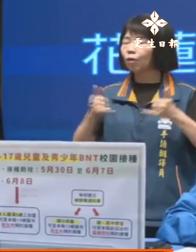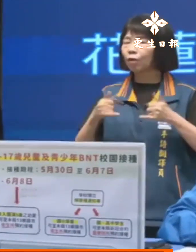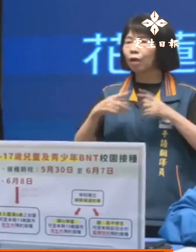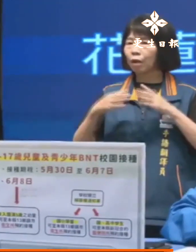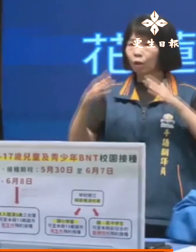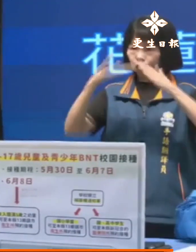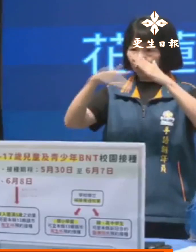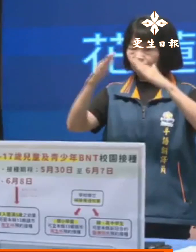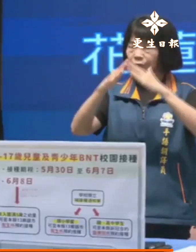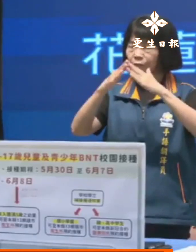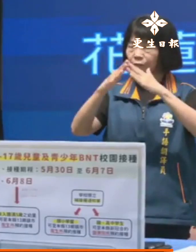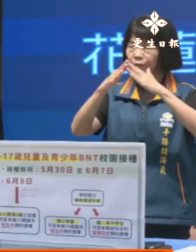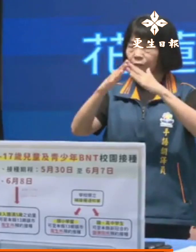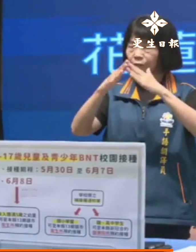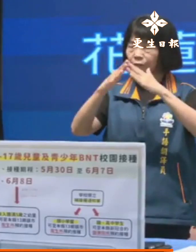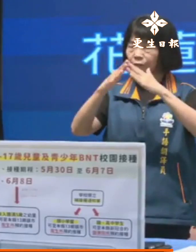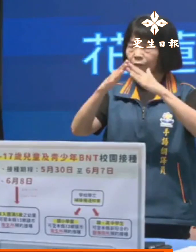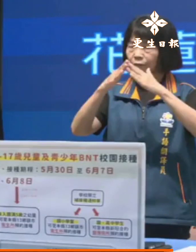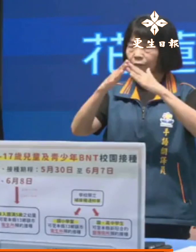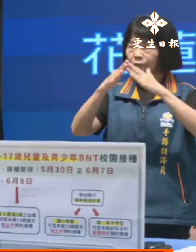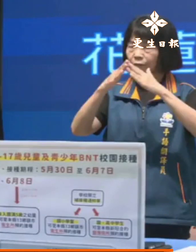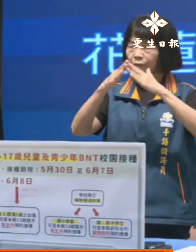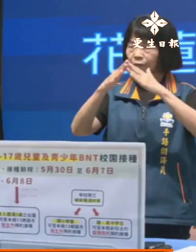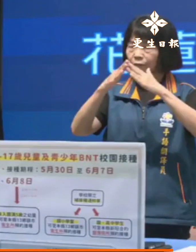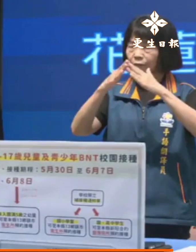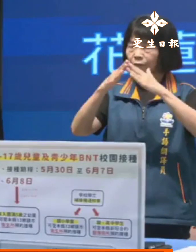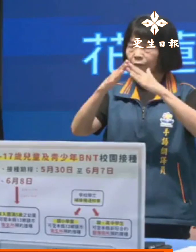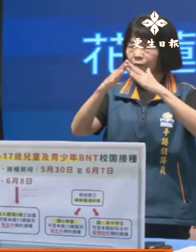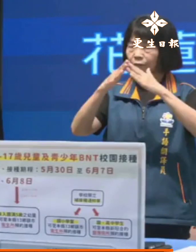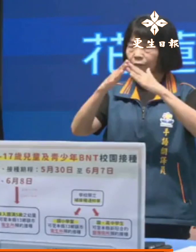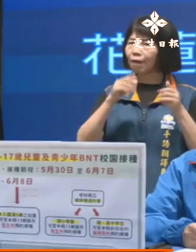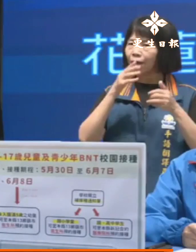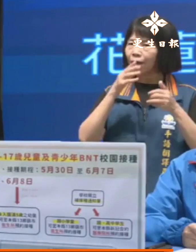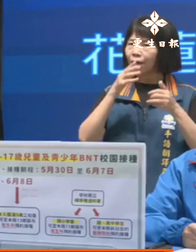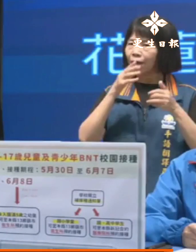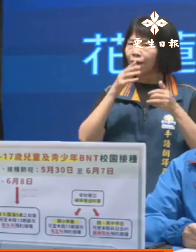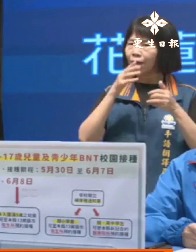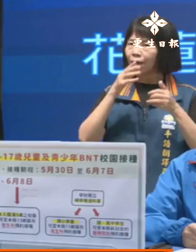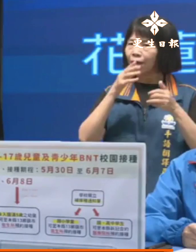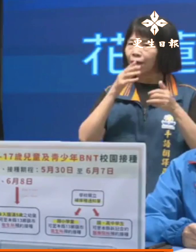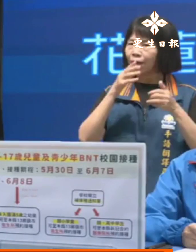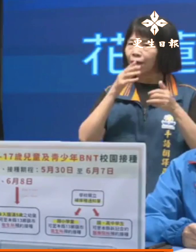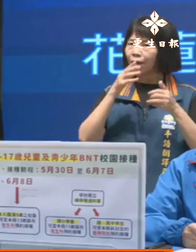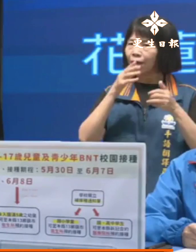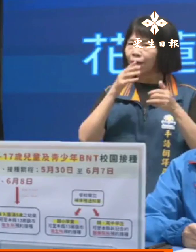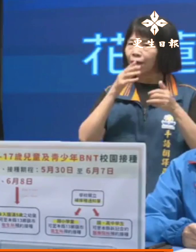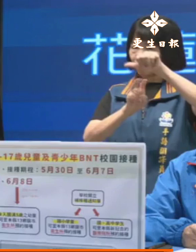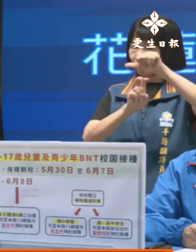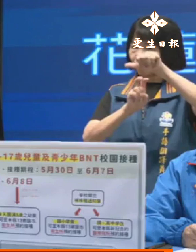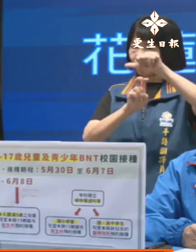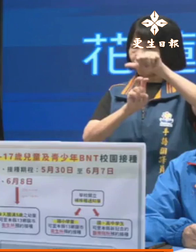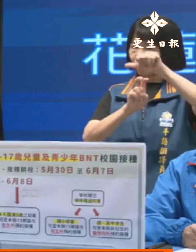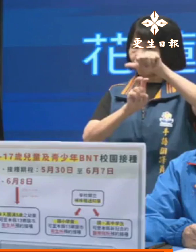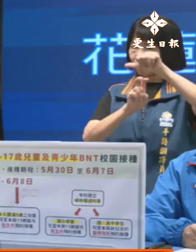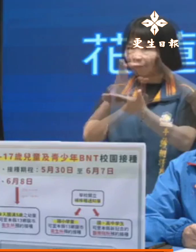5月24号中午为止，那在幼儿园的部分，幼儿园部分满5岁的幼儿总共